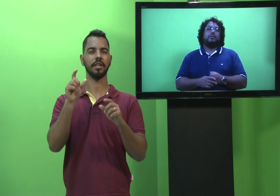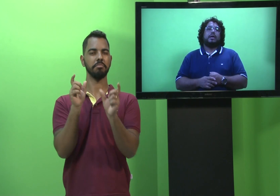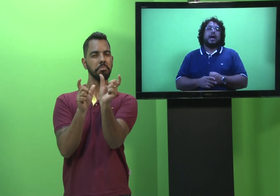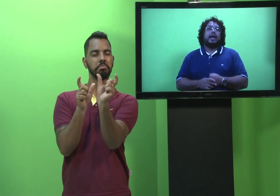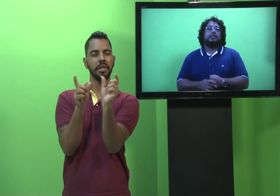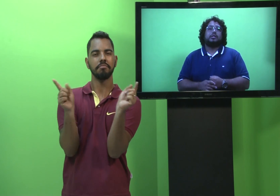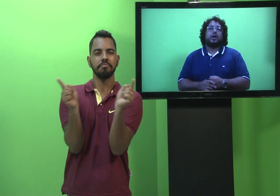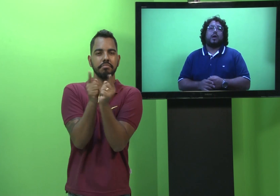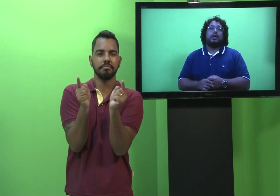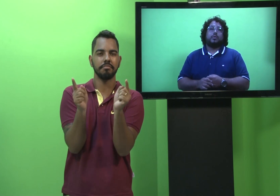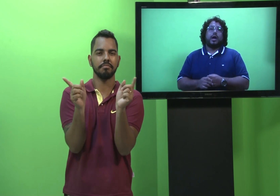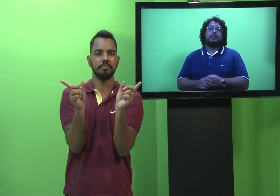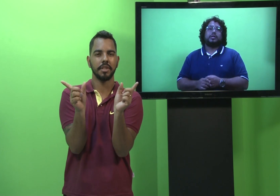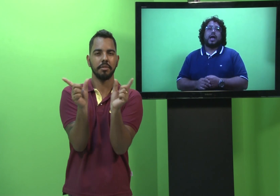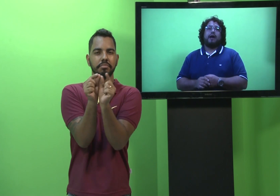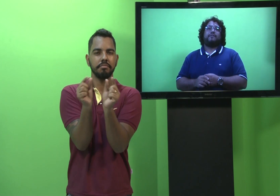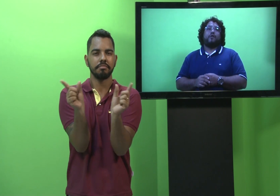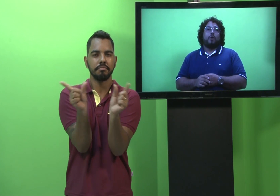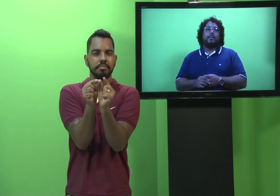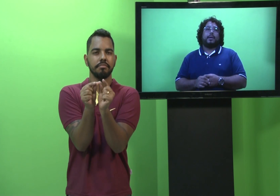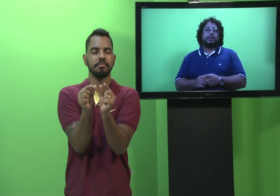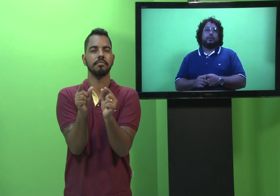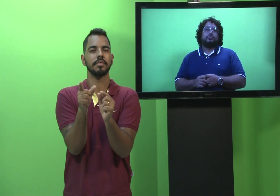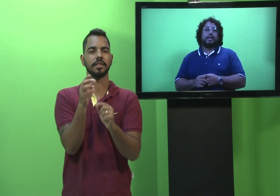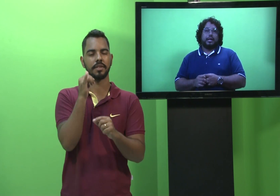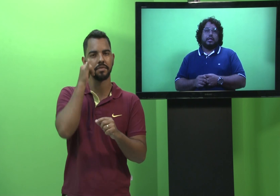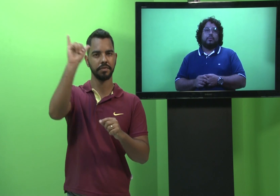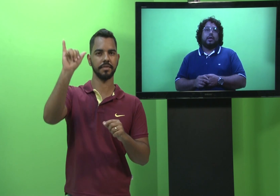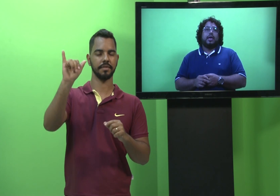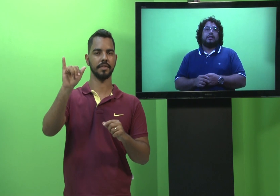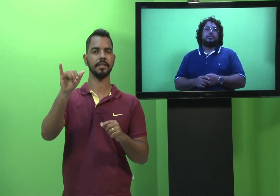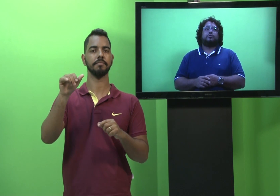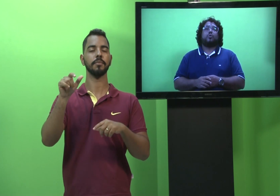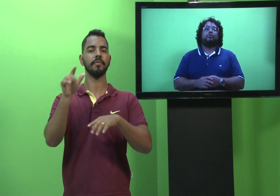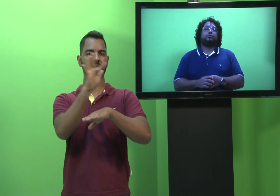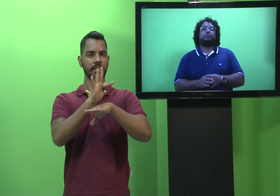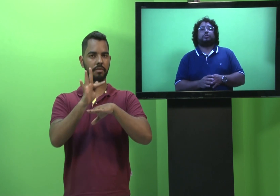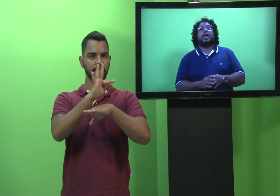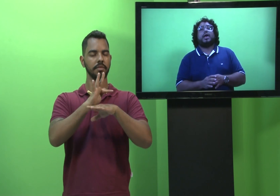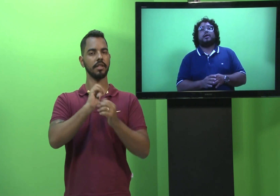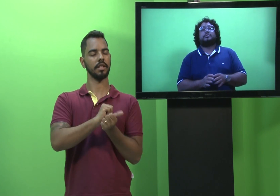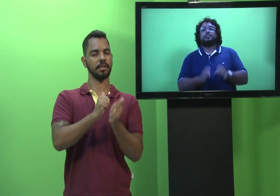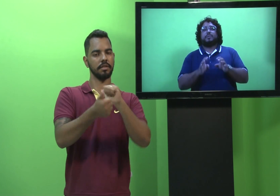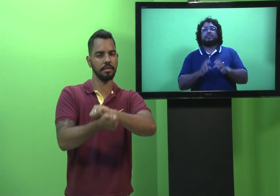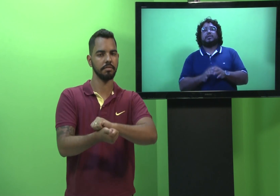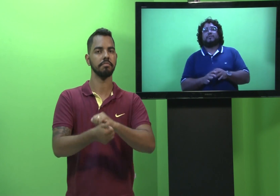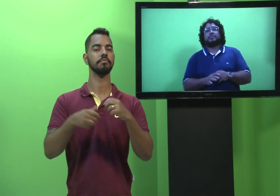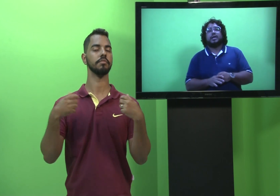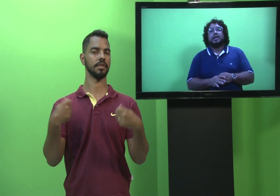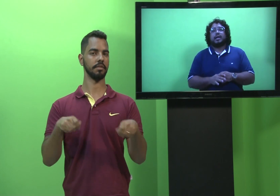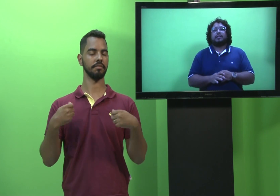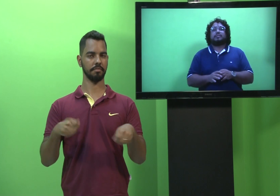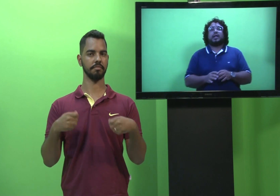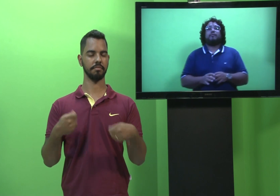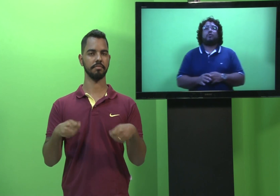comunicação, além de adequar a linguagem à forma padrão da língua, existe um conjunto de regras específicas que descrevem